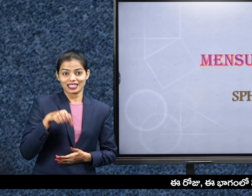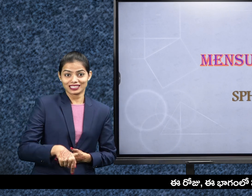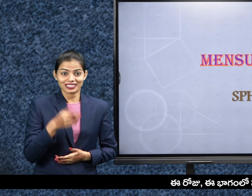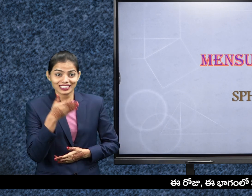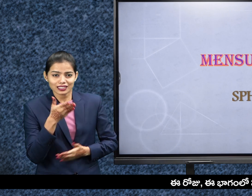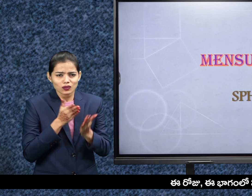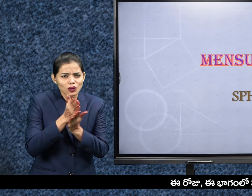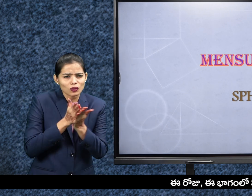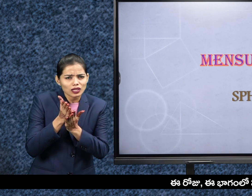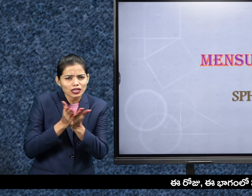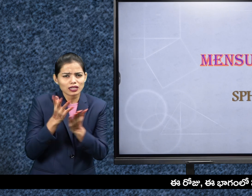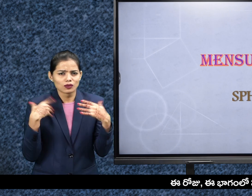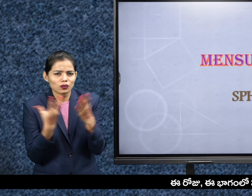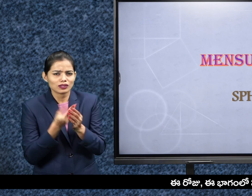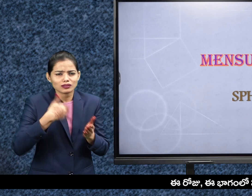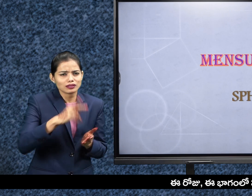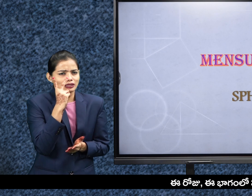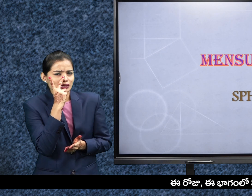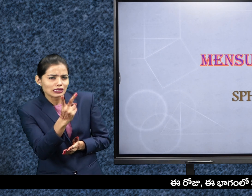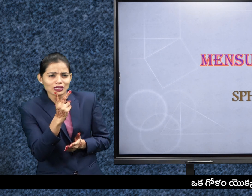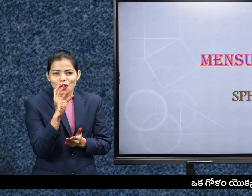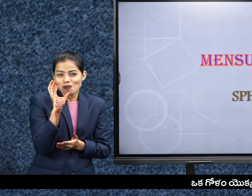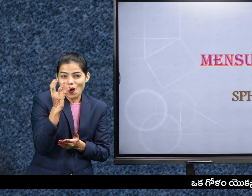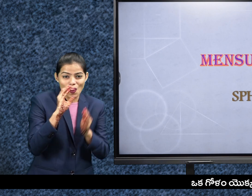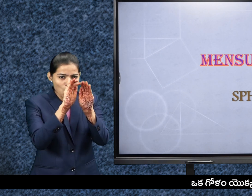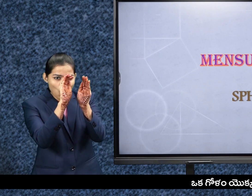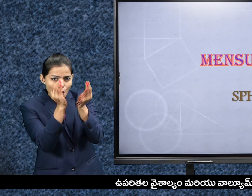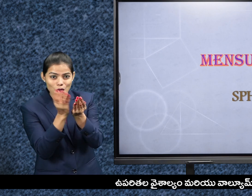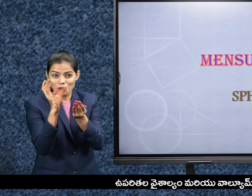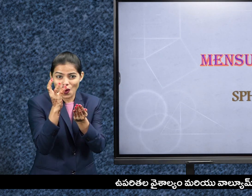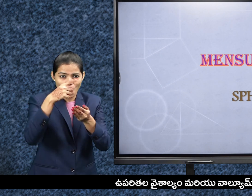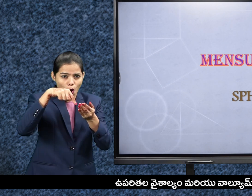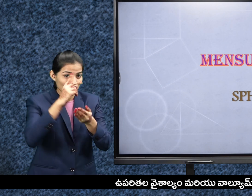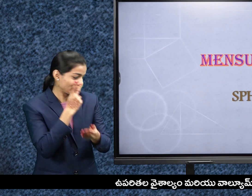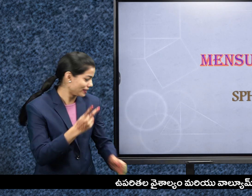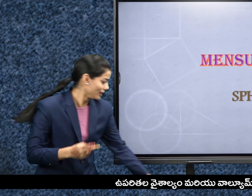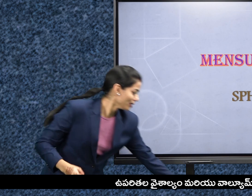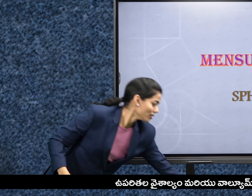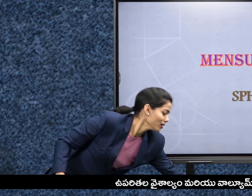ఈరోజు ఈ సెషన్లో మనం ఒక స్పియర్ యొక్క ఉపరితల వైశాల్యం మరియు వాల్యూమ్ను